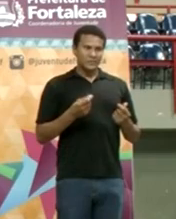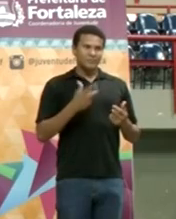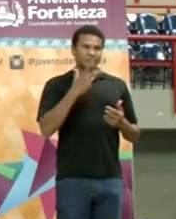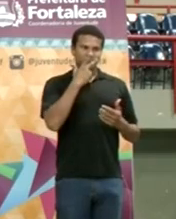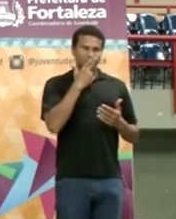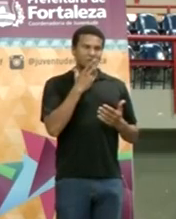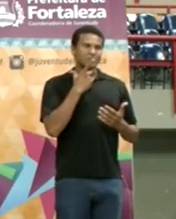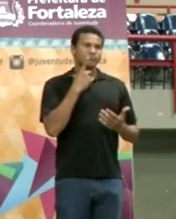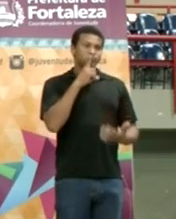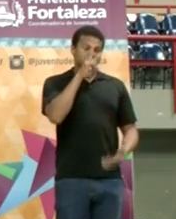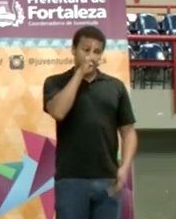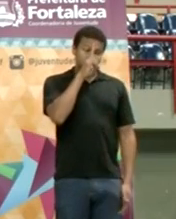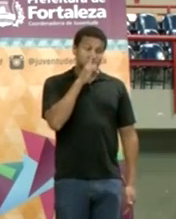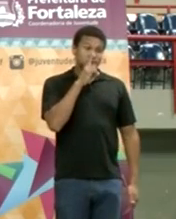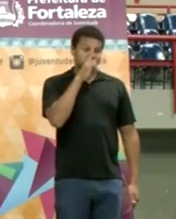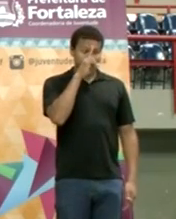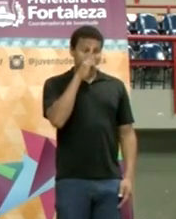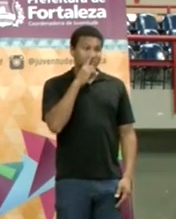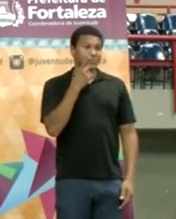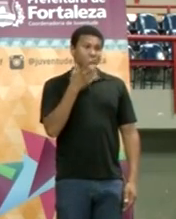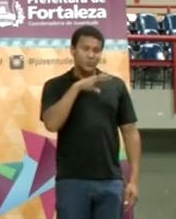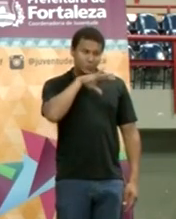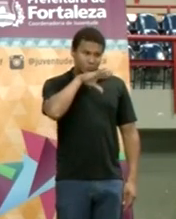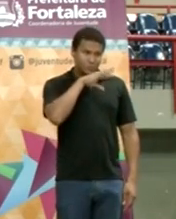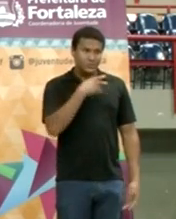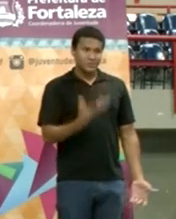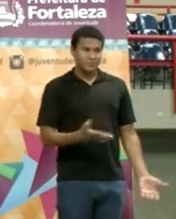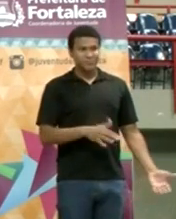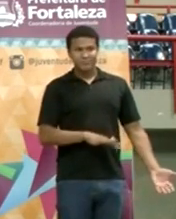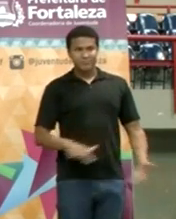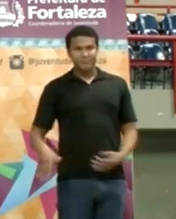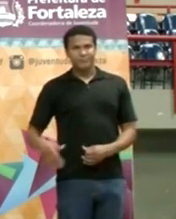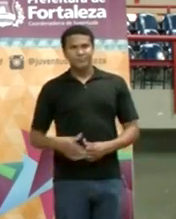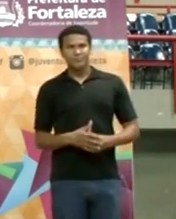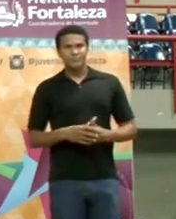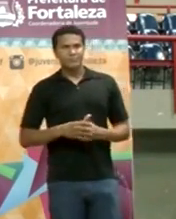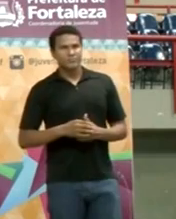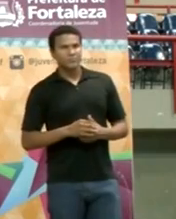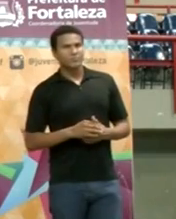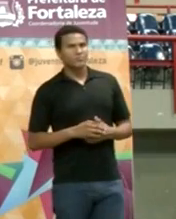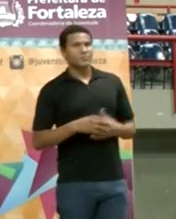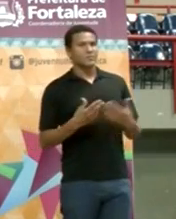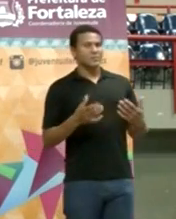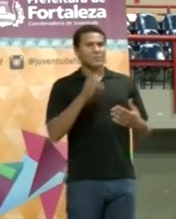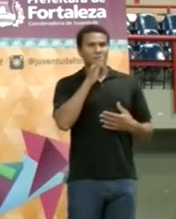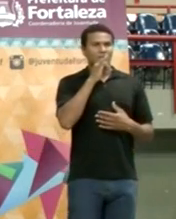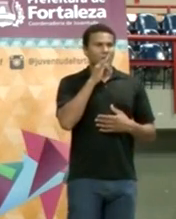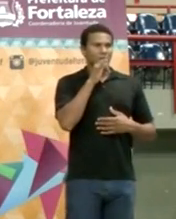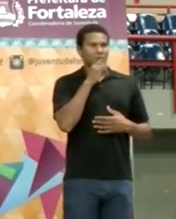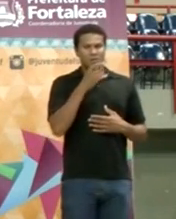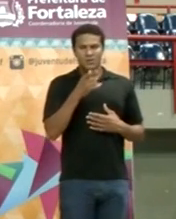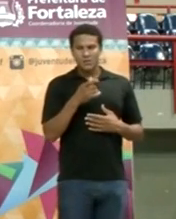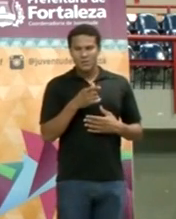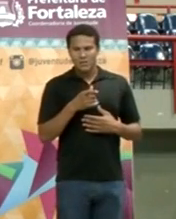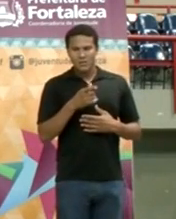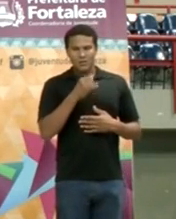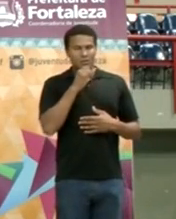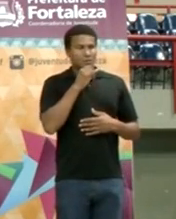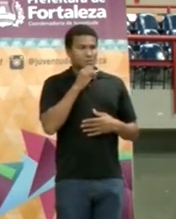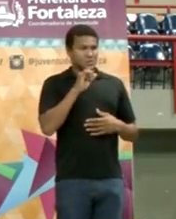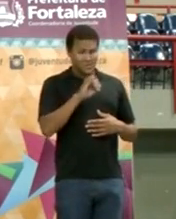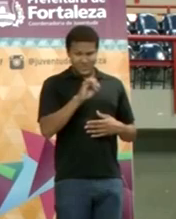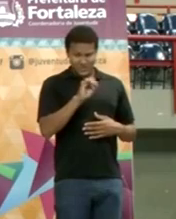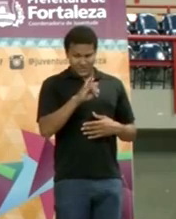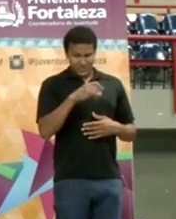grave, tá? A ausência de linfócitos T pode provocar e favorecer qualquer doença, tá, pessoal? Teve uma baixa de linfócitos